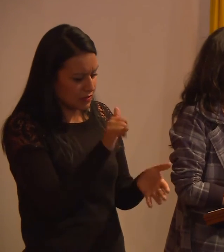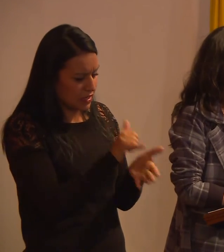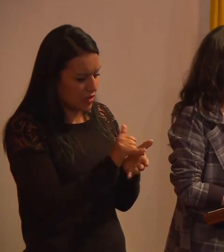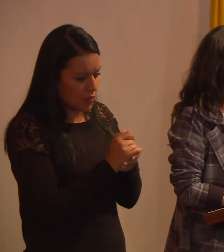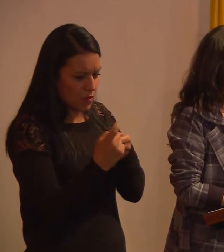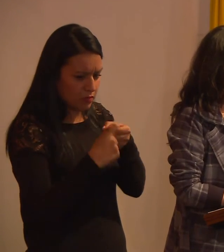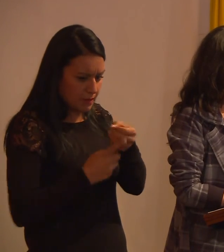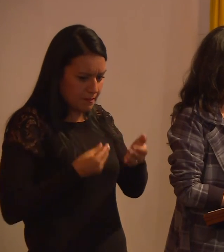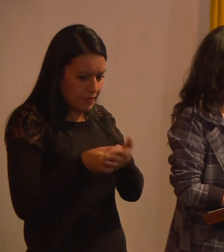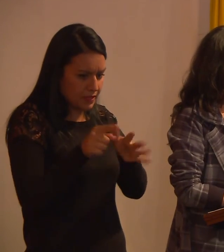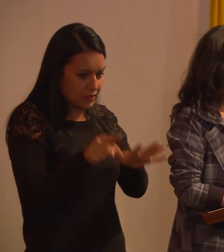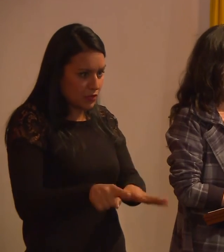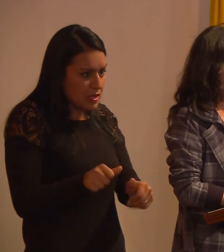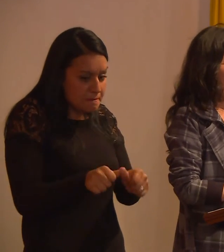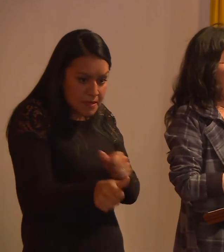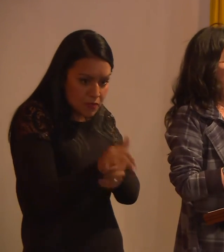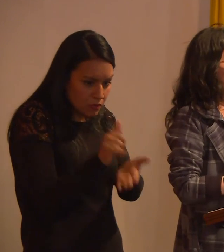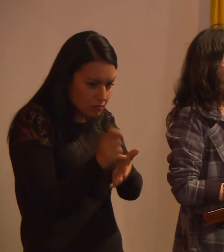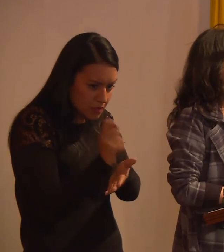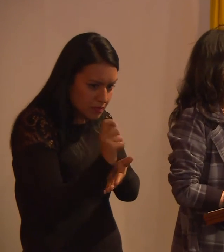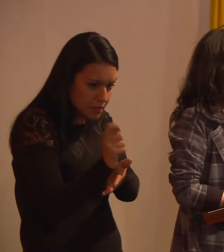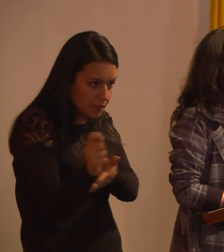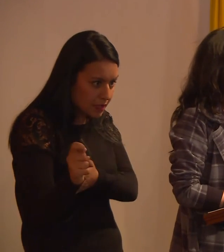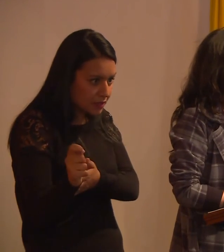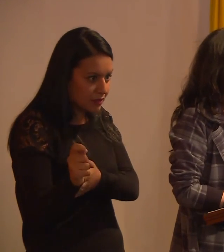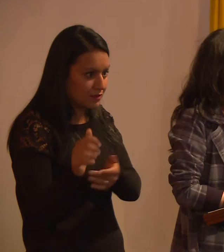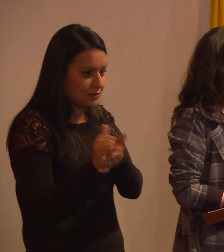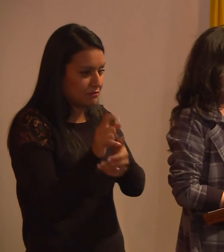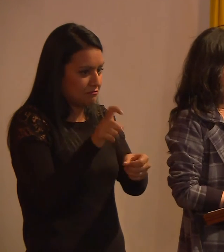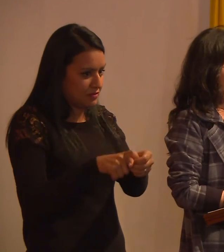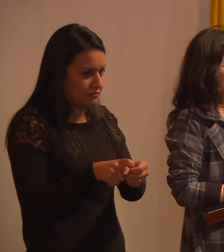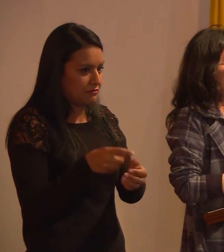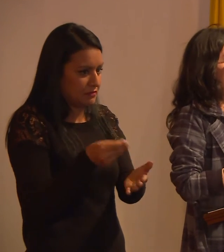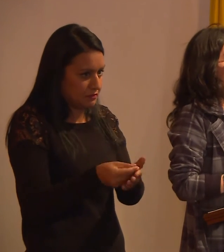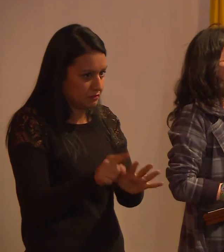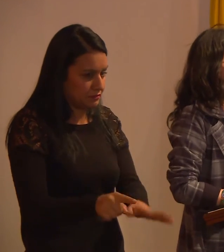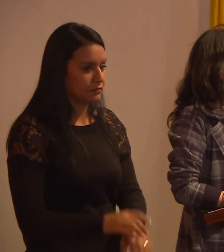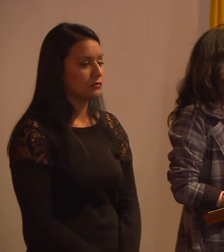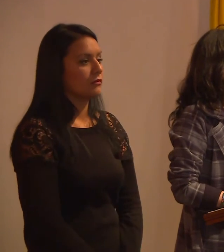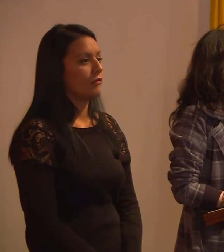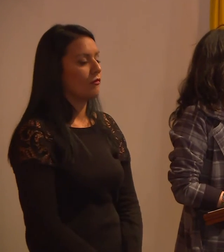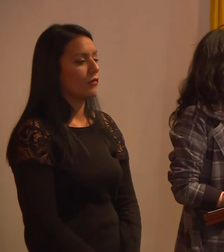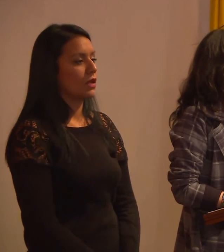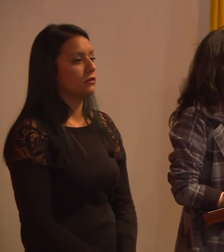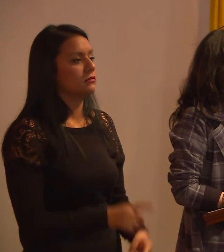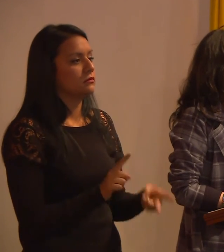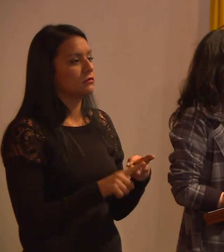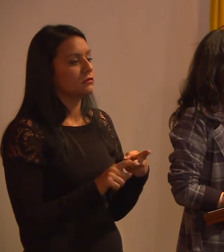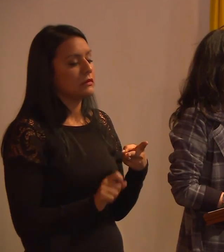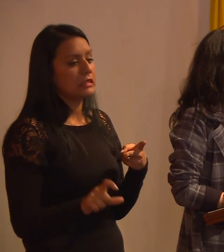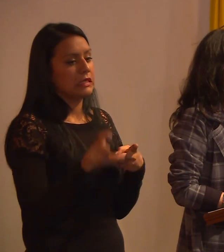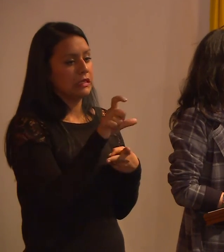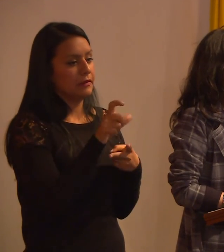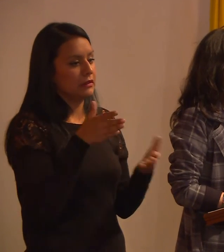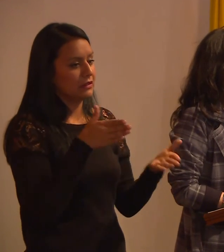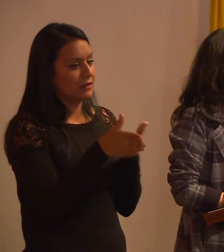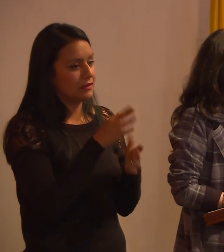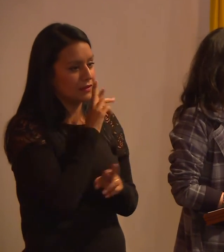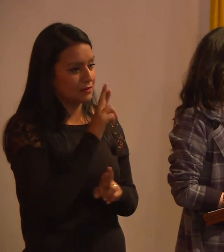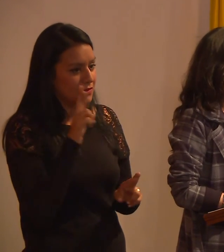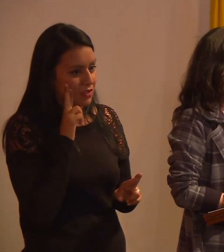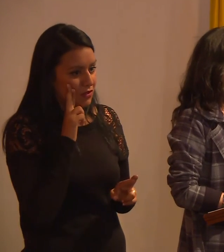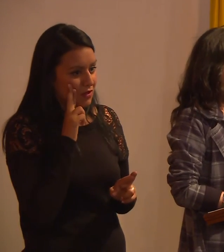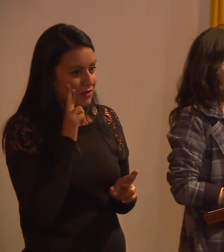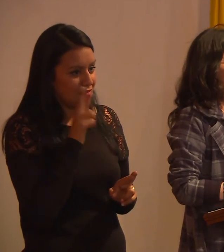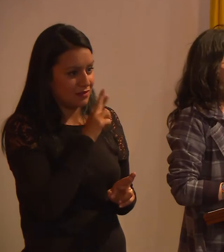de matrícula para nuestros estudiantes, el fraccionamiento de matrícula, el incremento de los servicios de